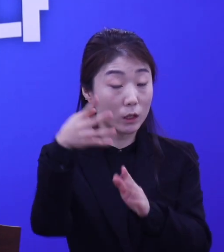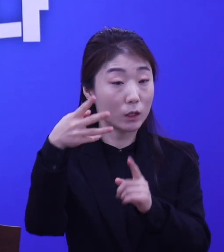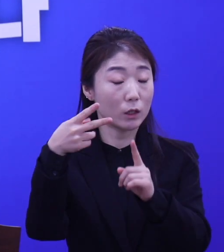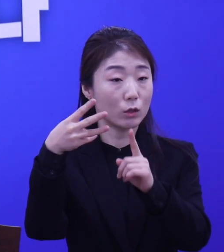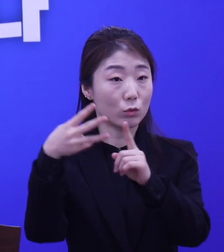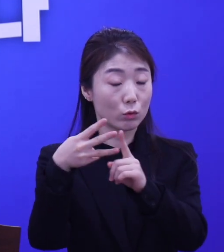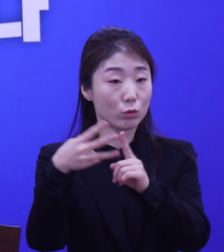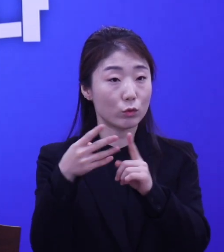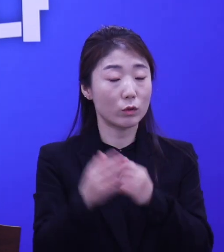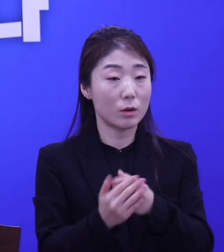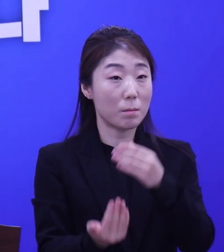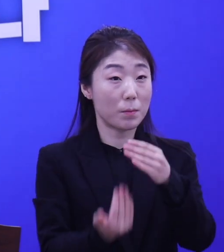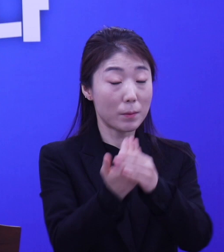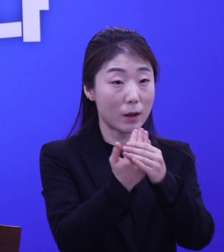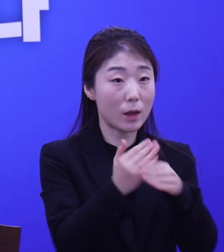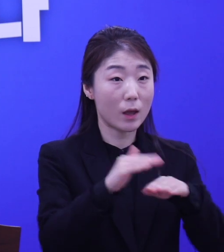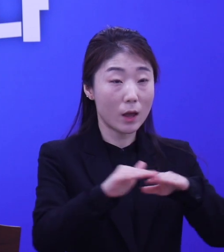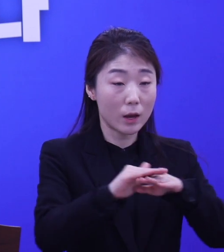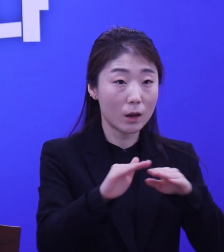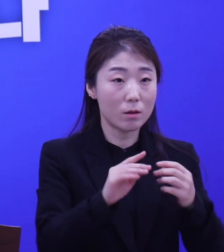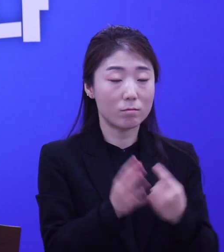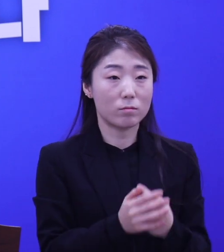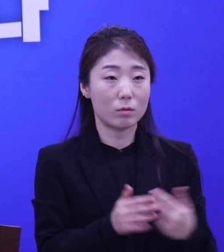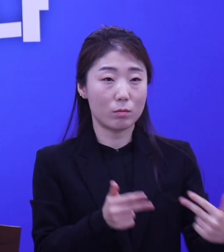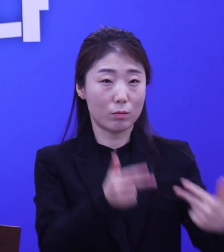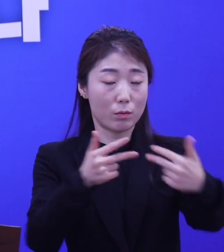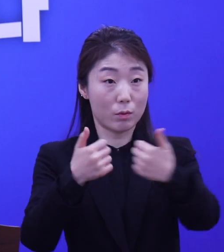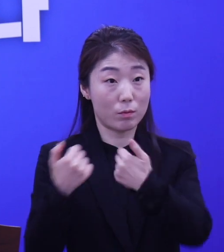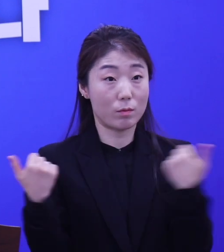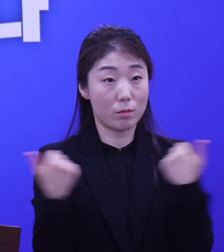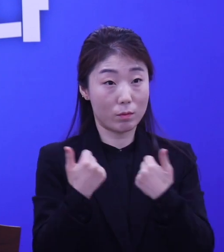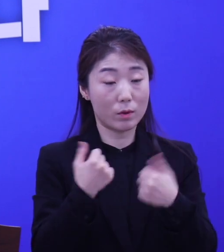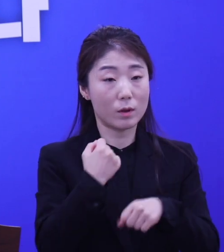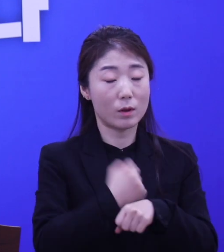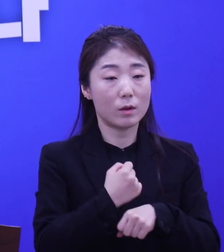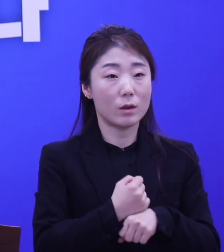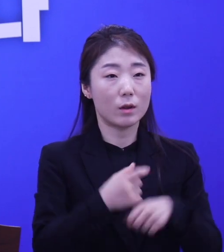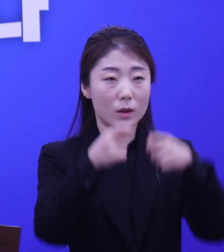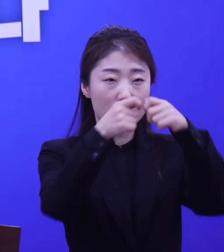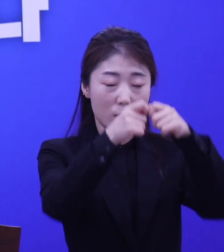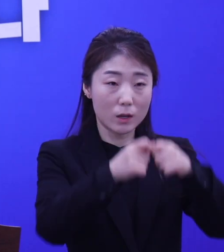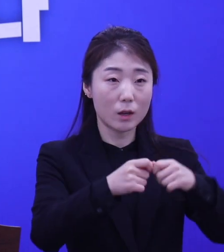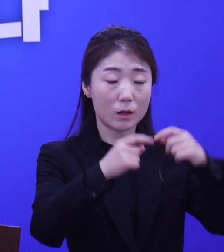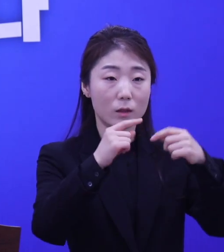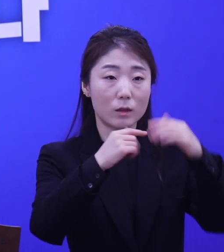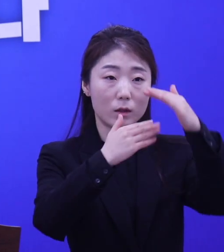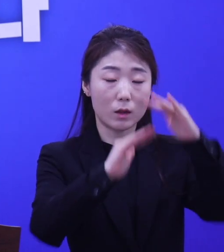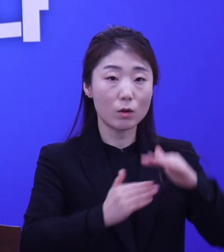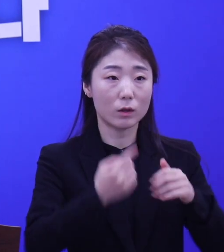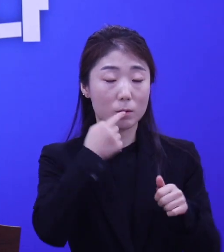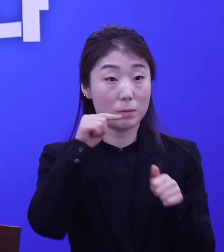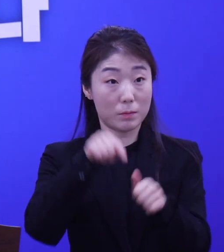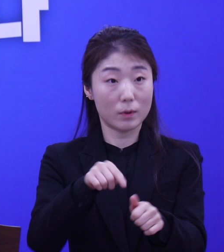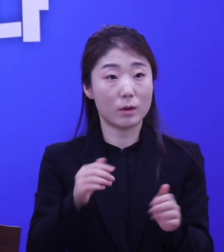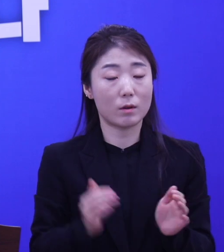통해 시군별로 세부 실행계획을 수립할 것을 김경수 도지사는 지시하였고